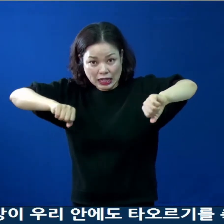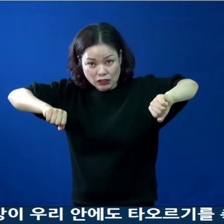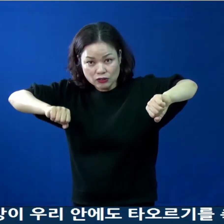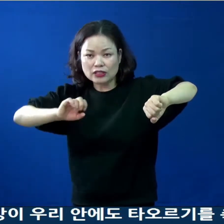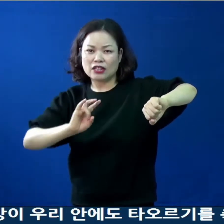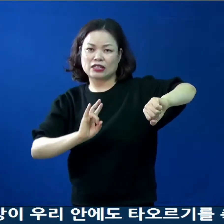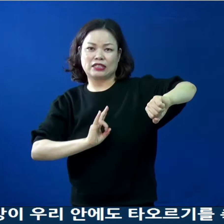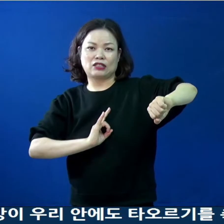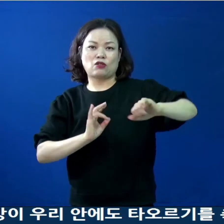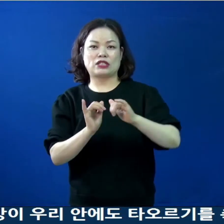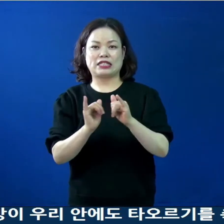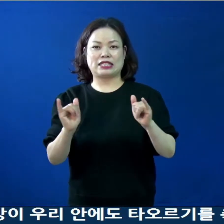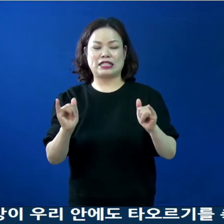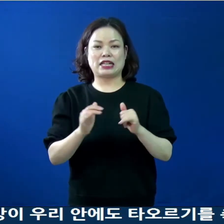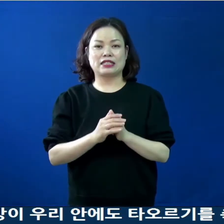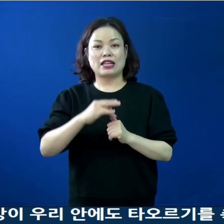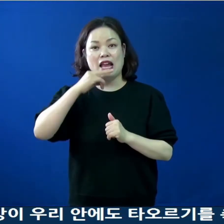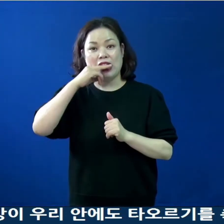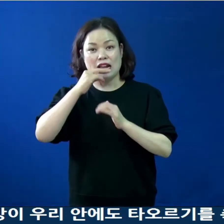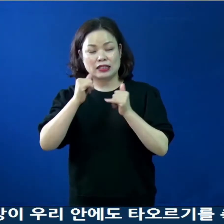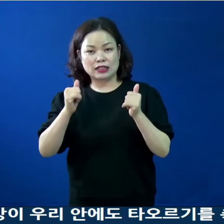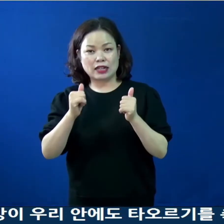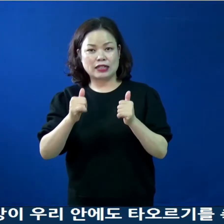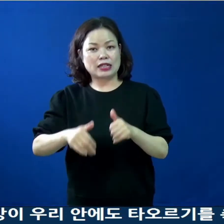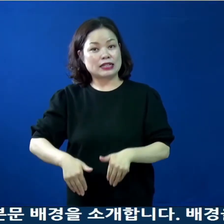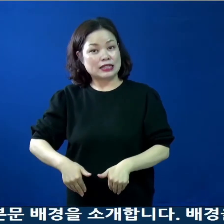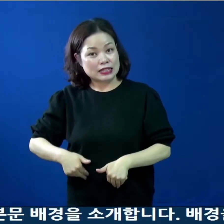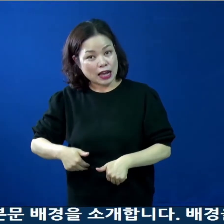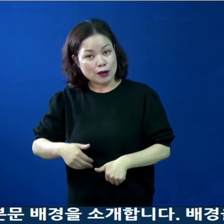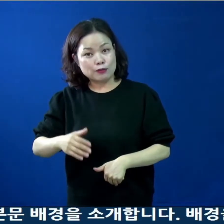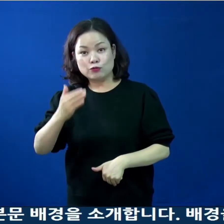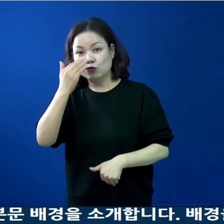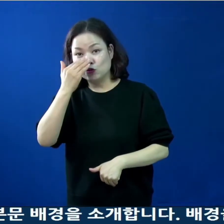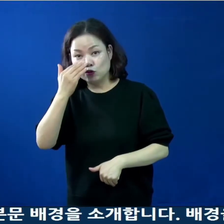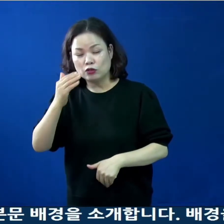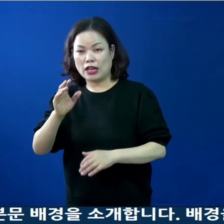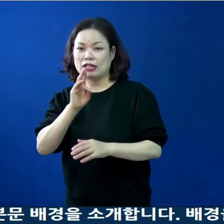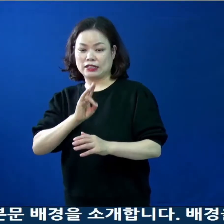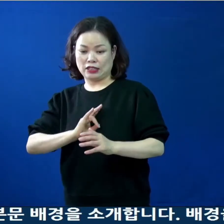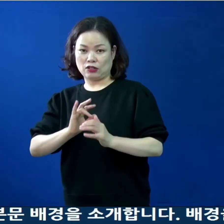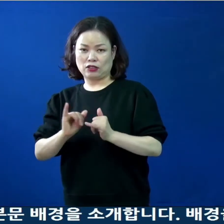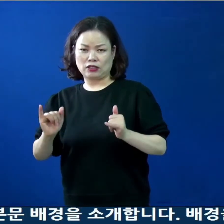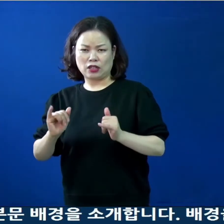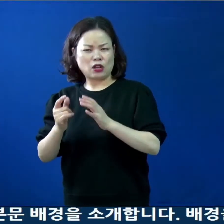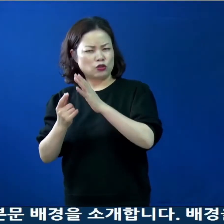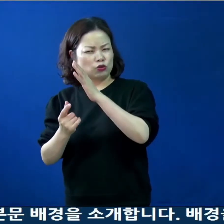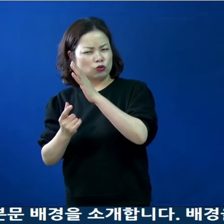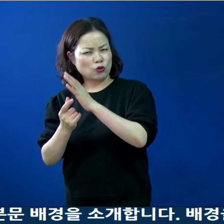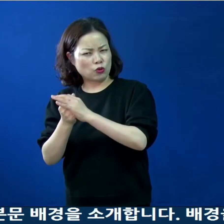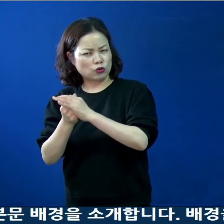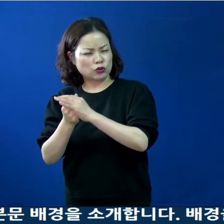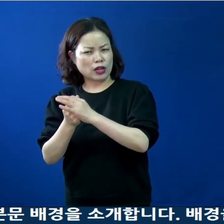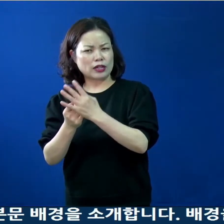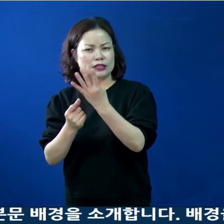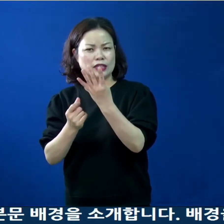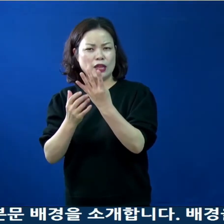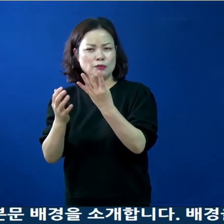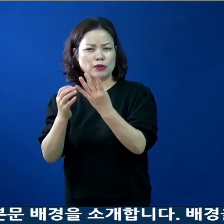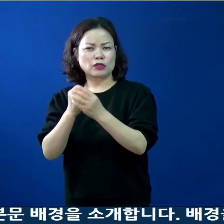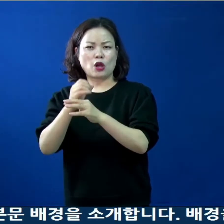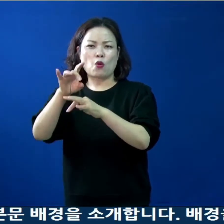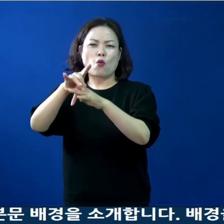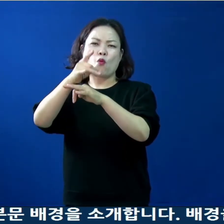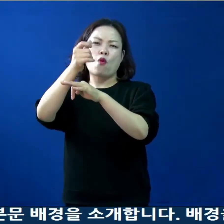선지자입니다. 이사야는 남유다 선지자죠. 이사야는 아주 독특하게 그 4명의 남유다 왕을